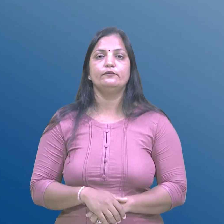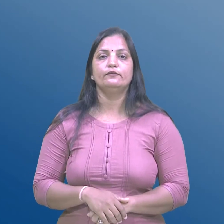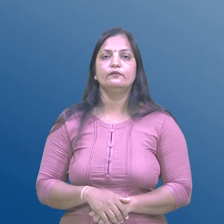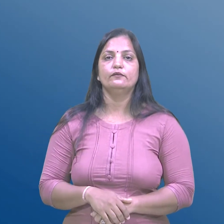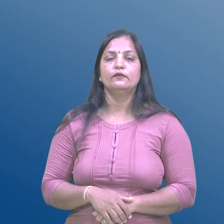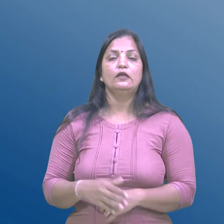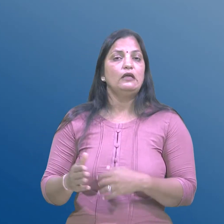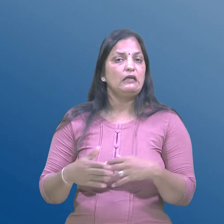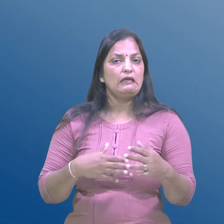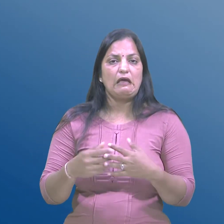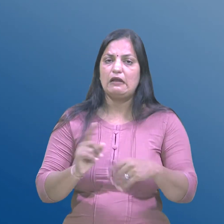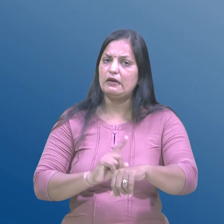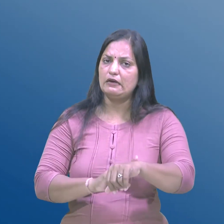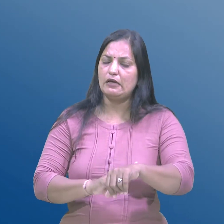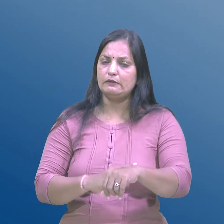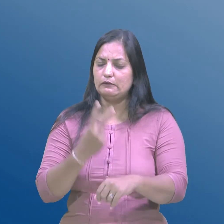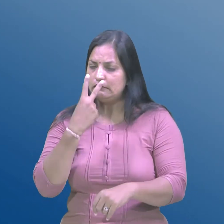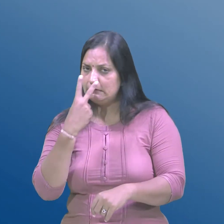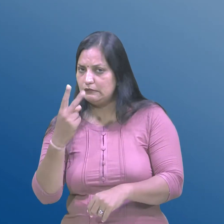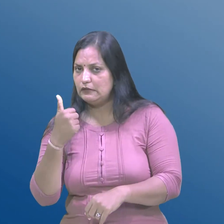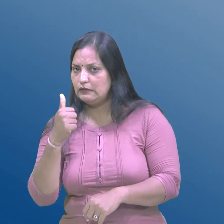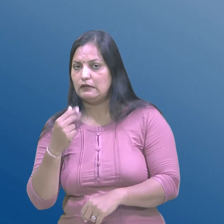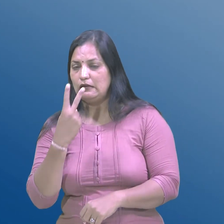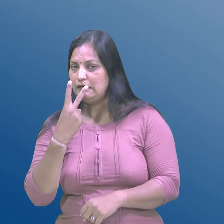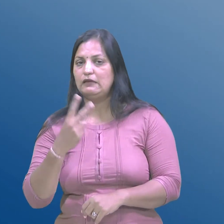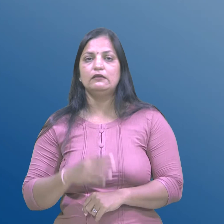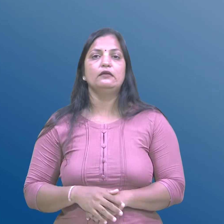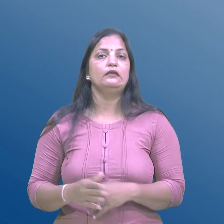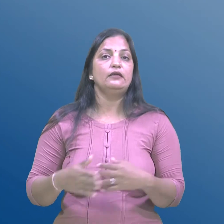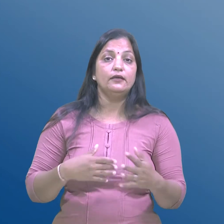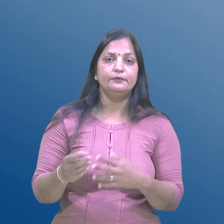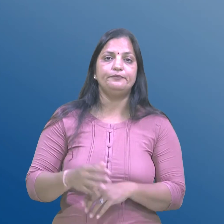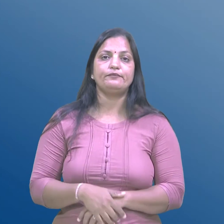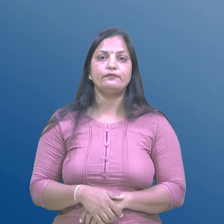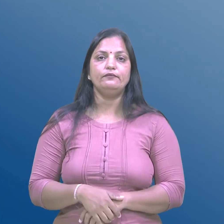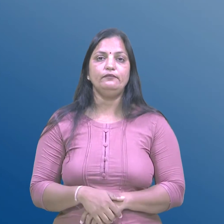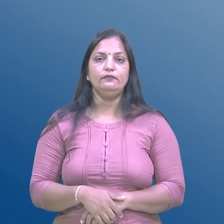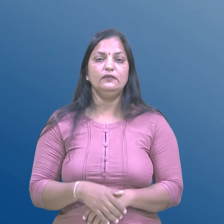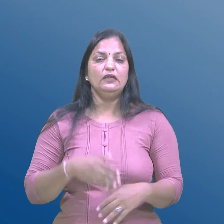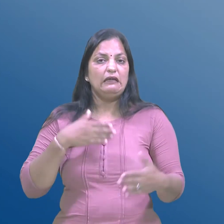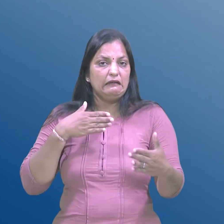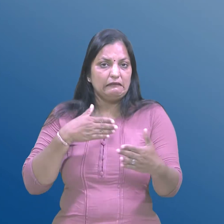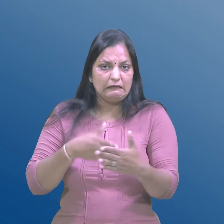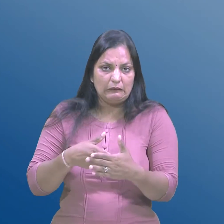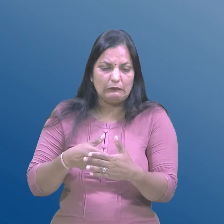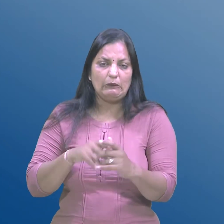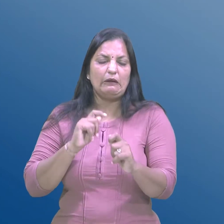જ્યાં સુધી તે નજરે દેખાય નહીં કે વાંધાજનક કૃત્ય